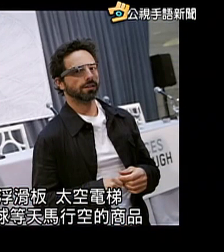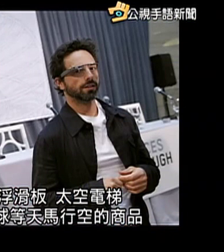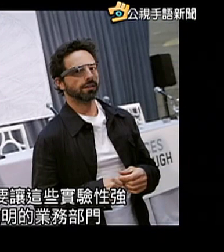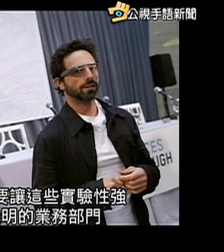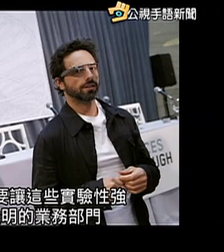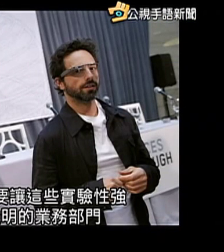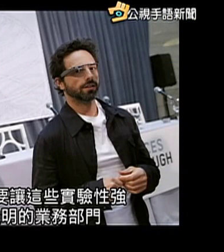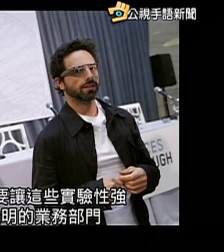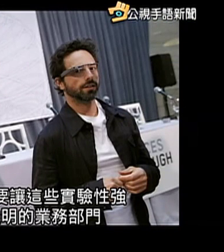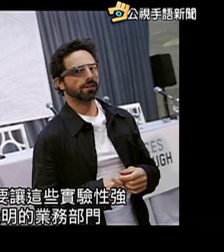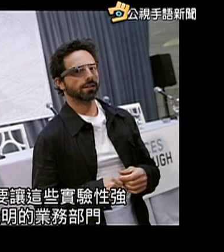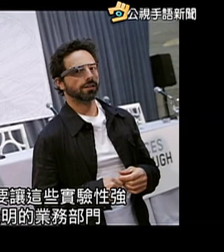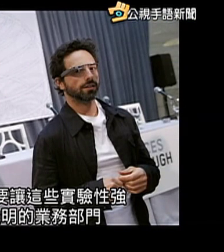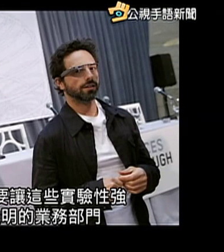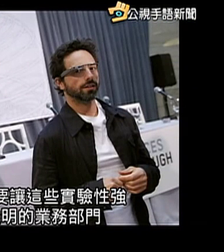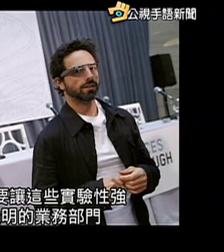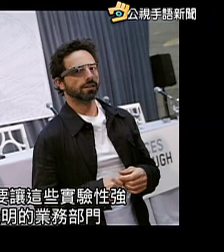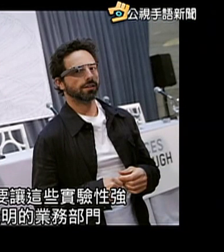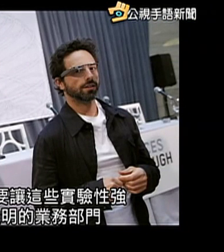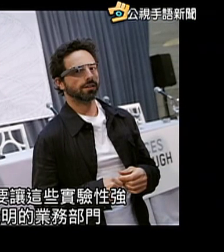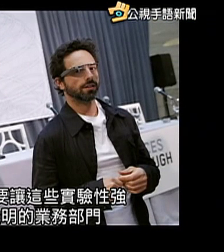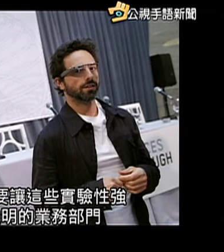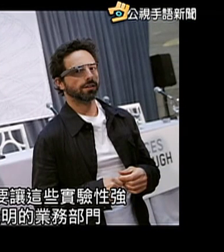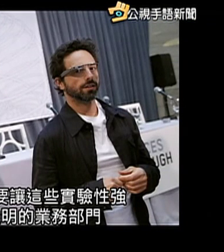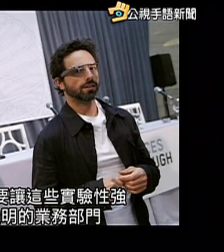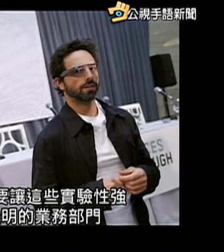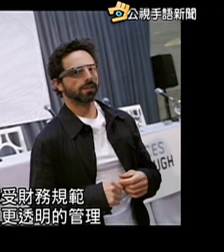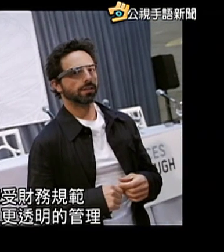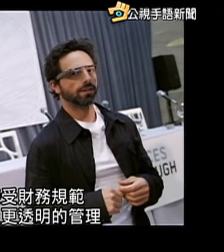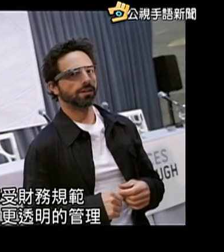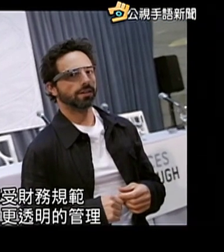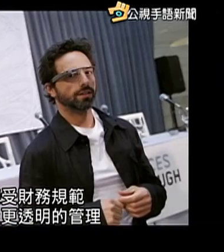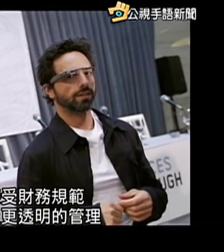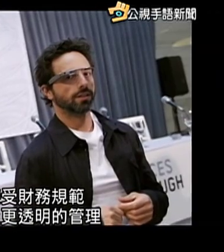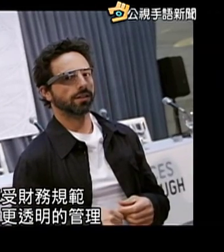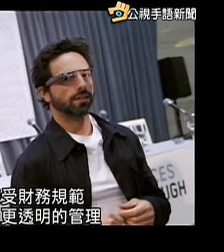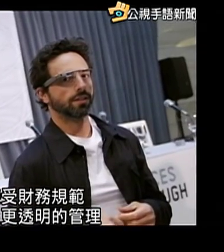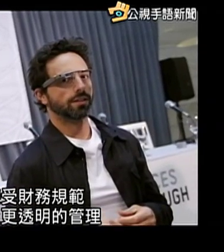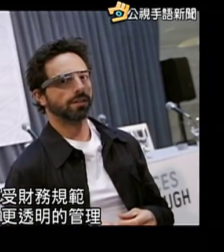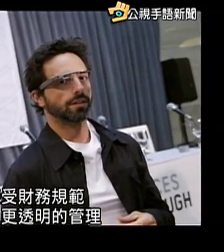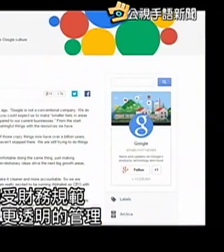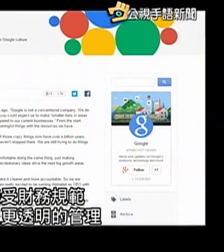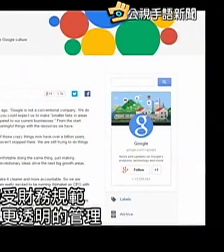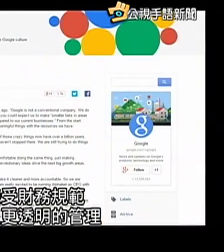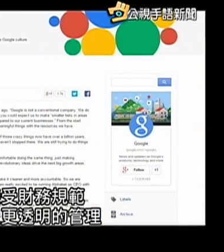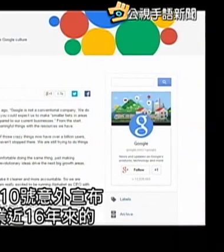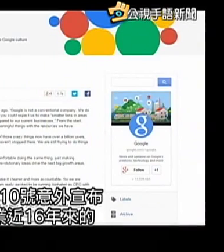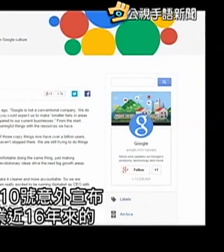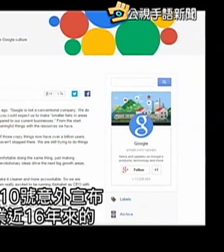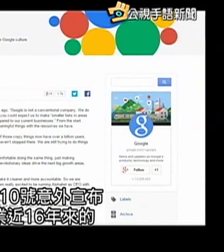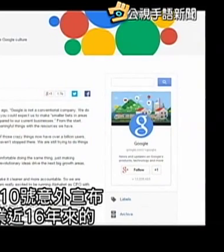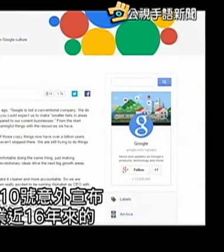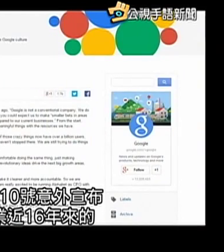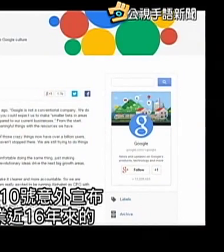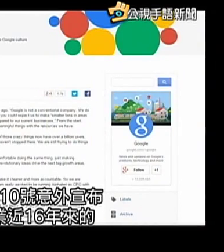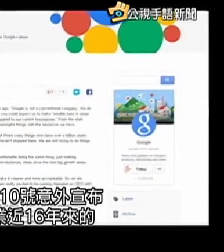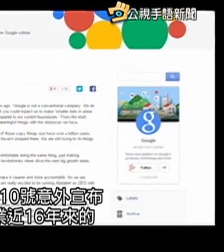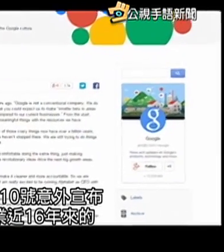要让这些实验性强不透明的业务部门接受财务规范以及更透明的管理。谷歌十号意外宣布创业